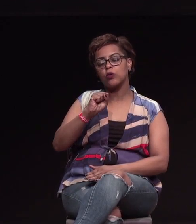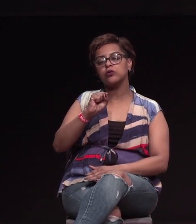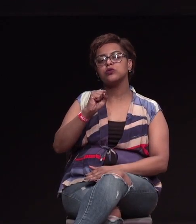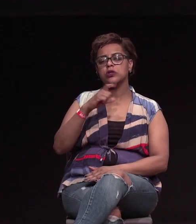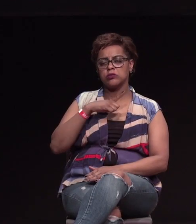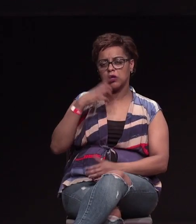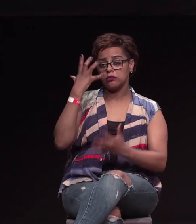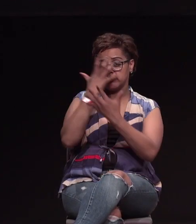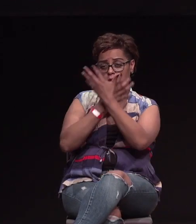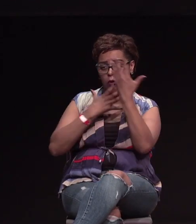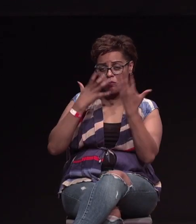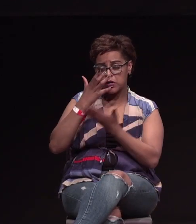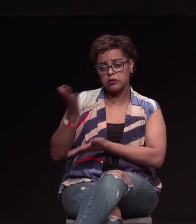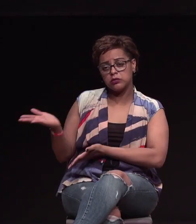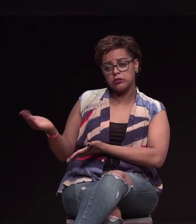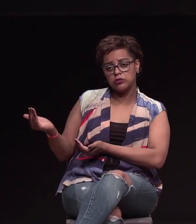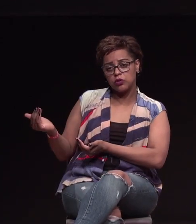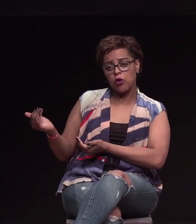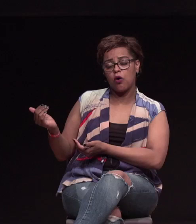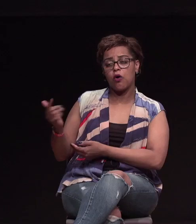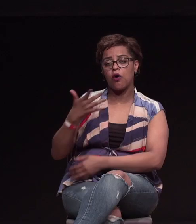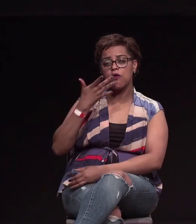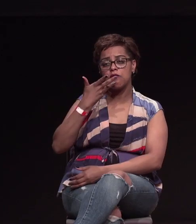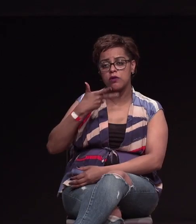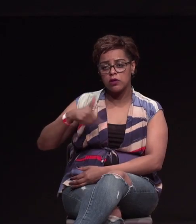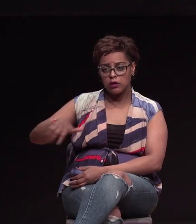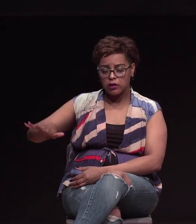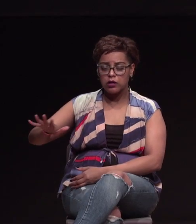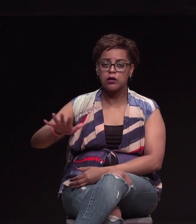para crianças e adolescentes que se chama Kwame,